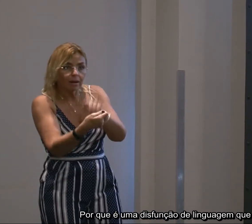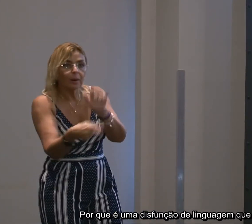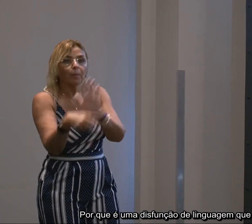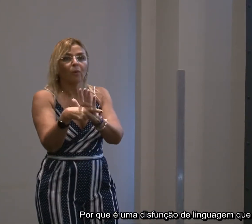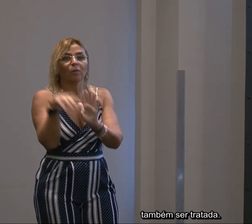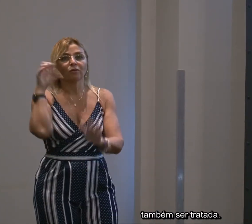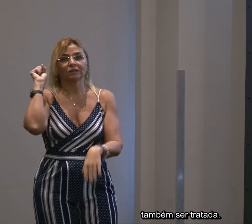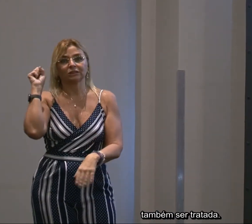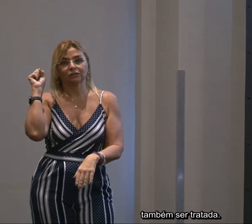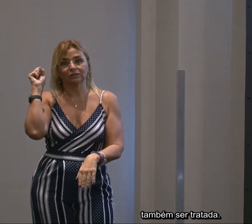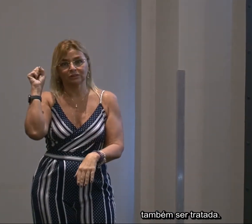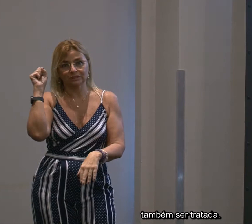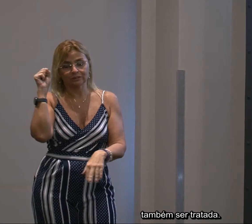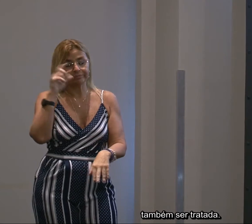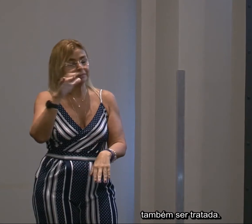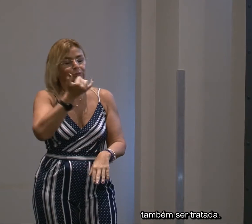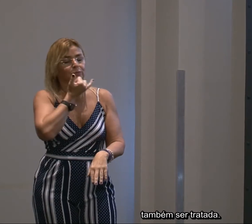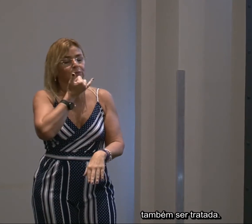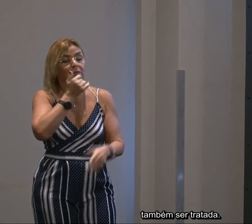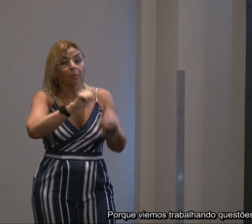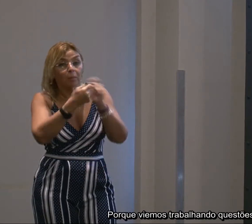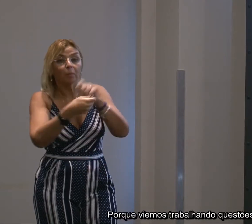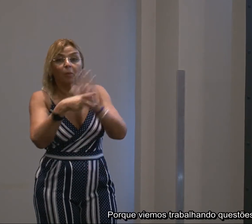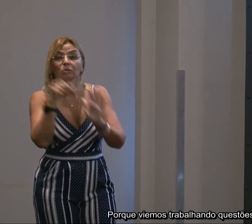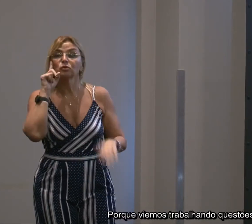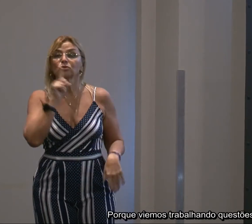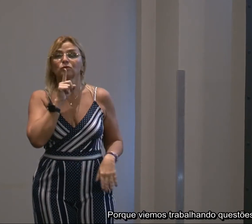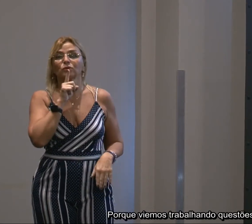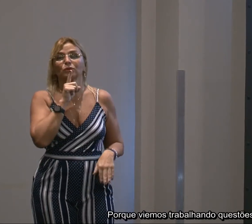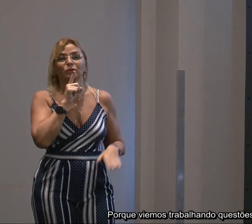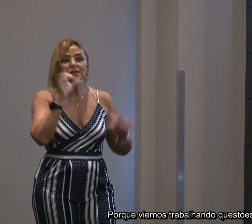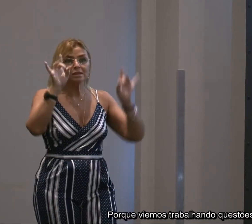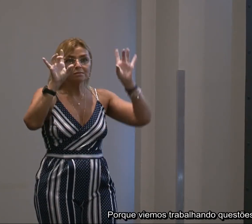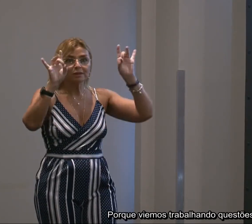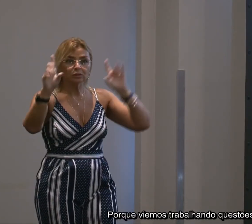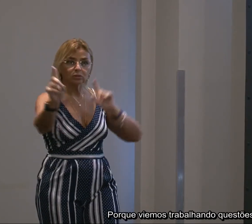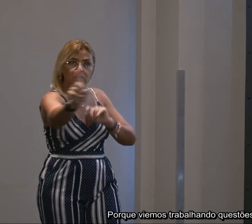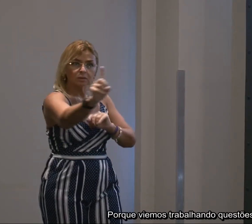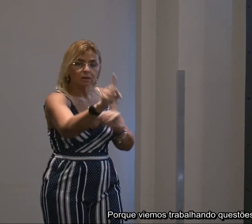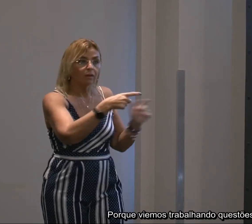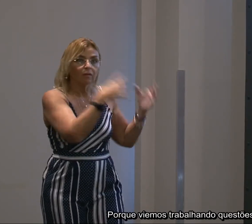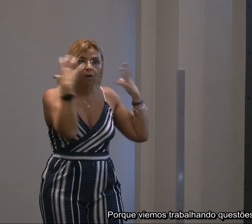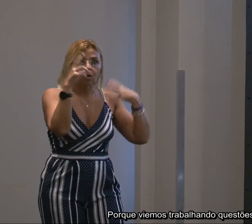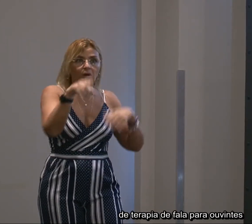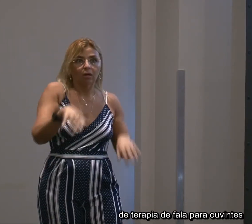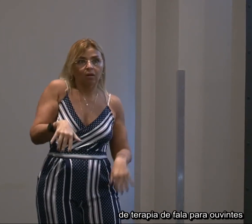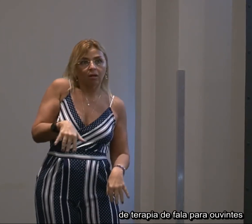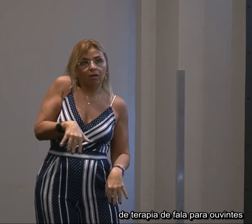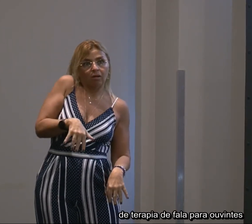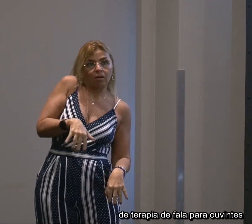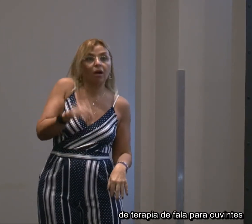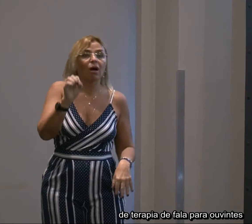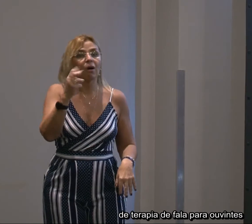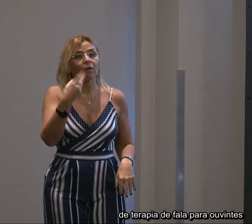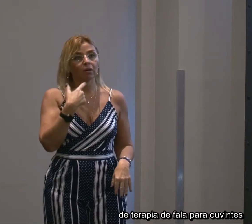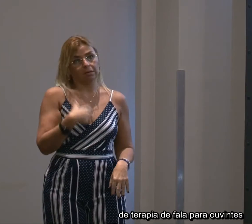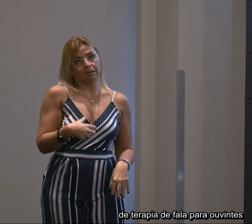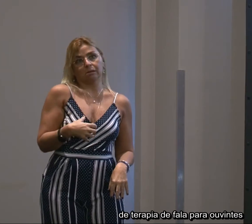precisa também ser tratada. Porque a gente vem trabalhando questões de terapia de fala para as pessoas